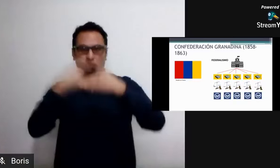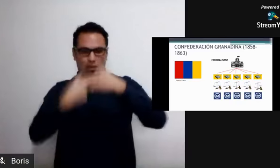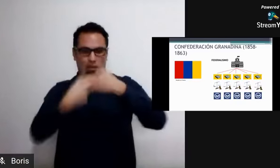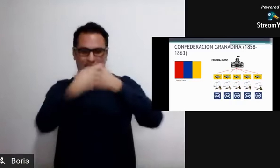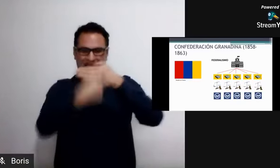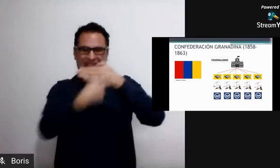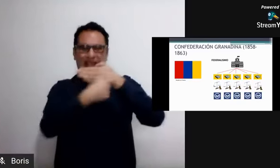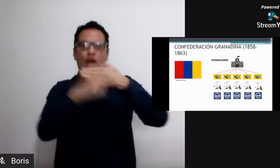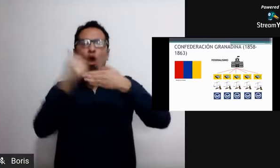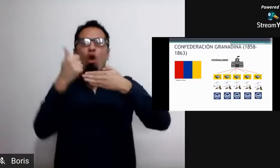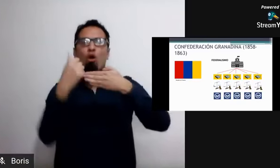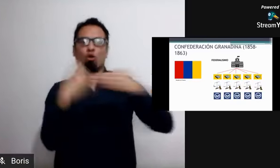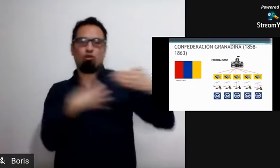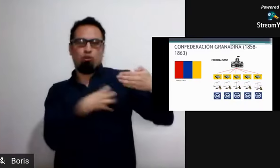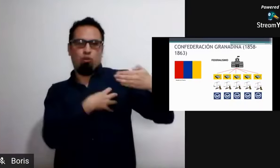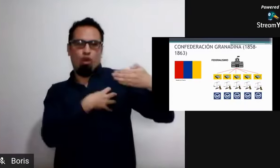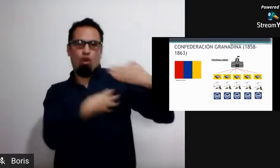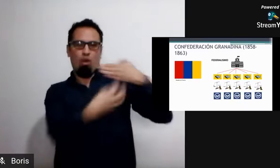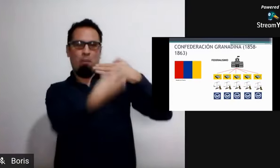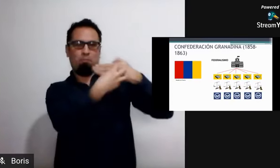5 añitos